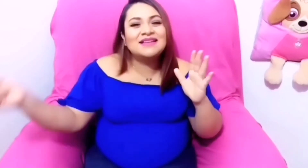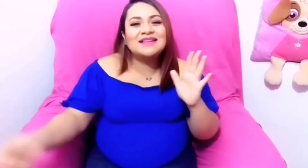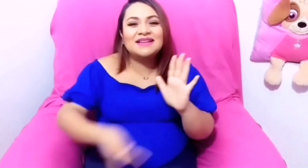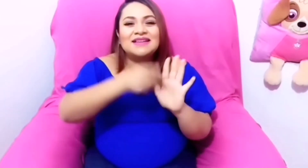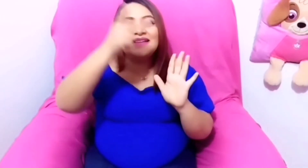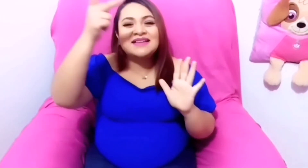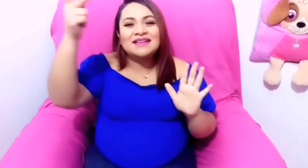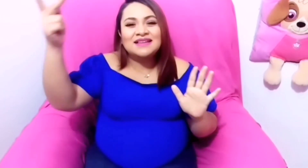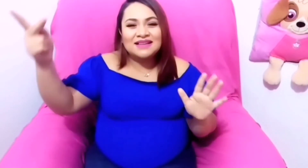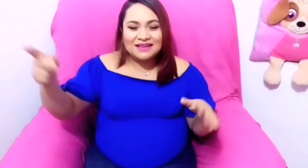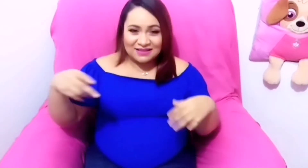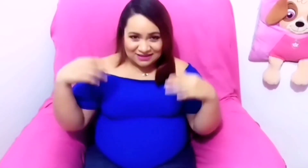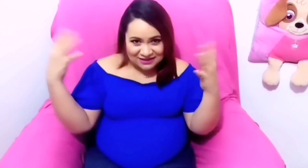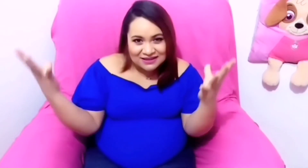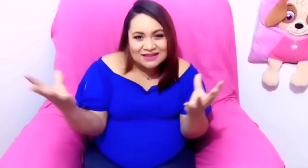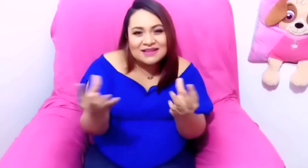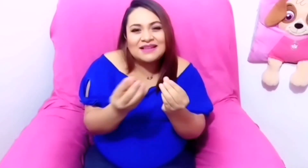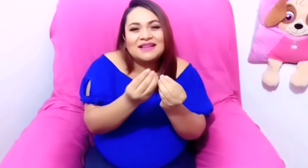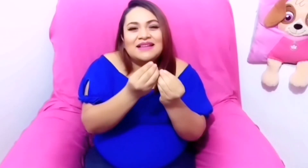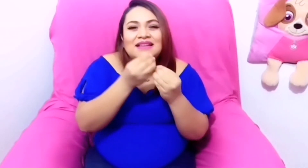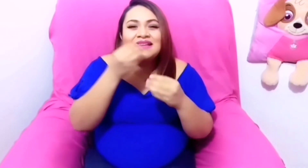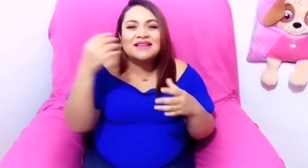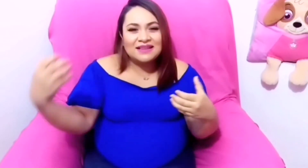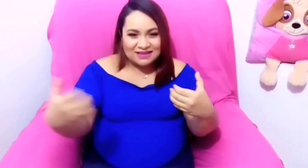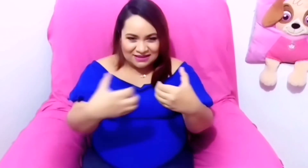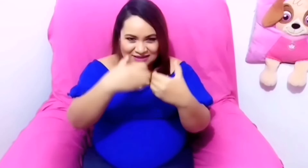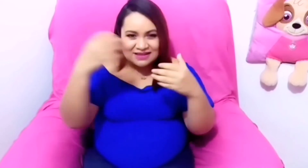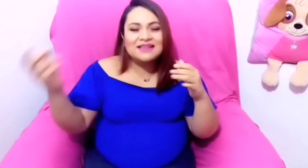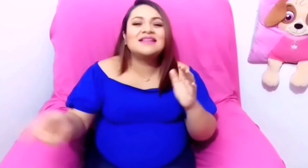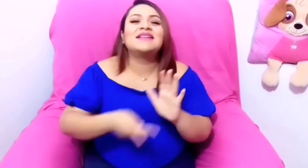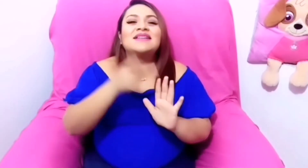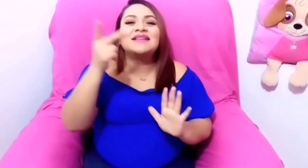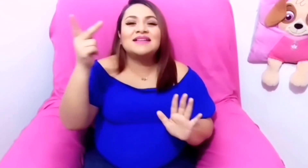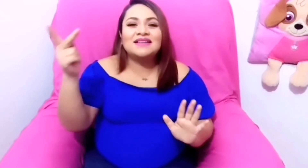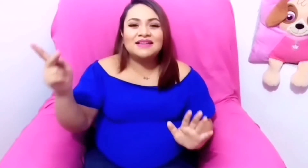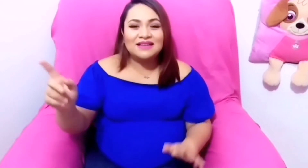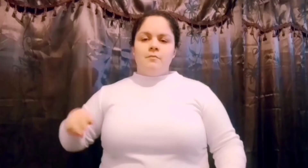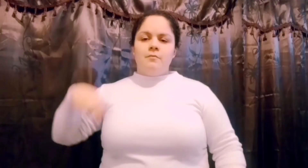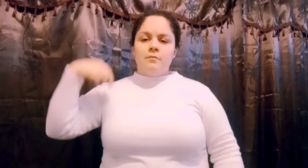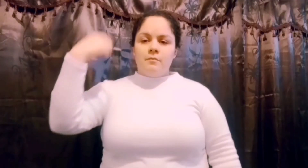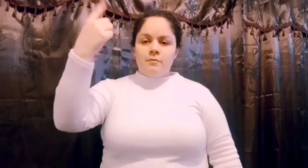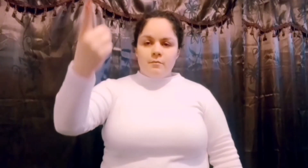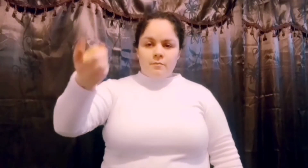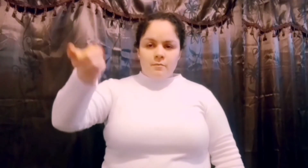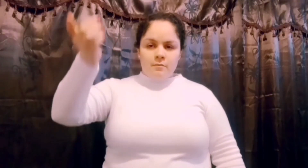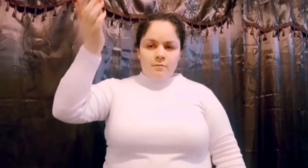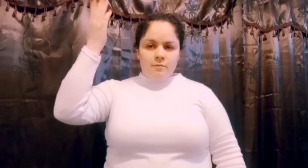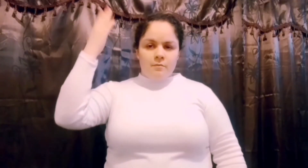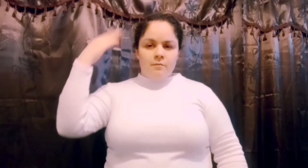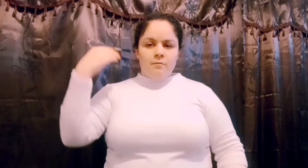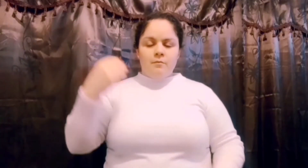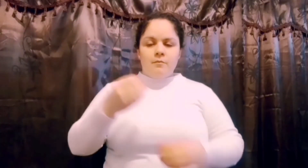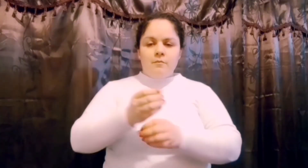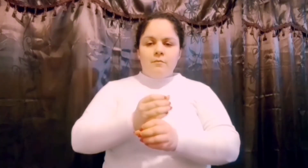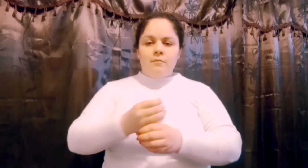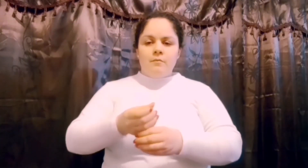Volveremos a juntarnos, volveremos a brindar. Un café queda pendiente